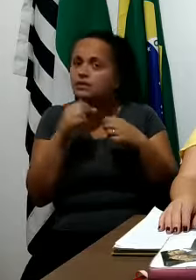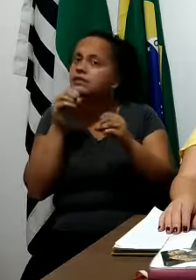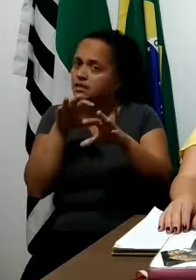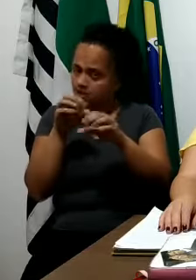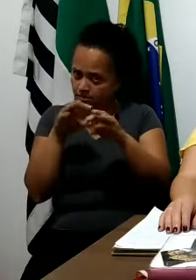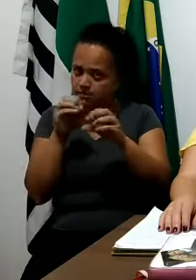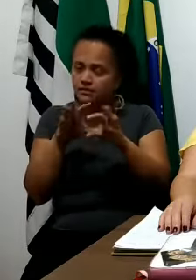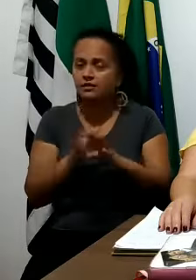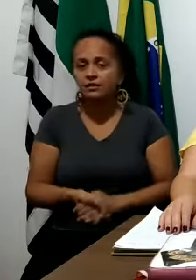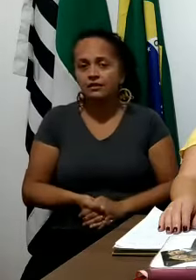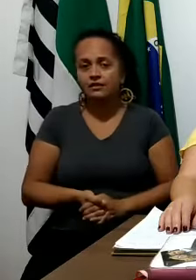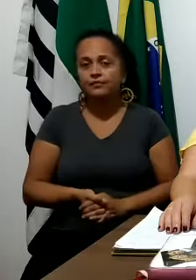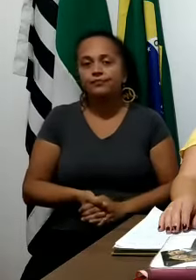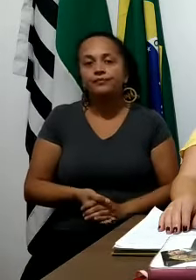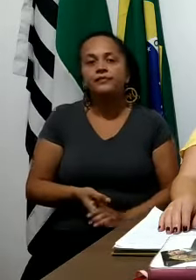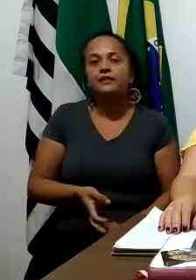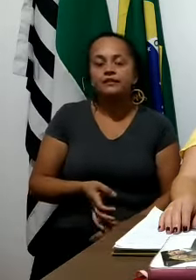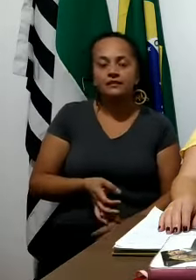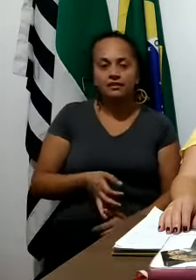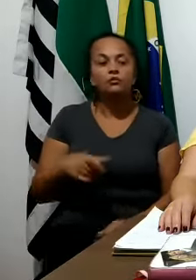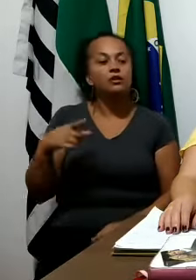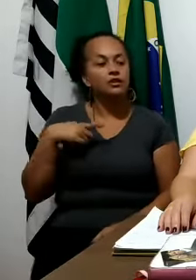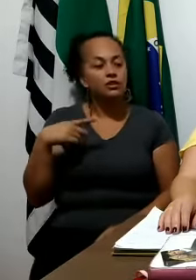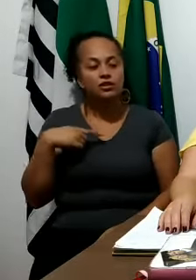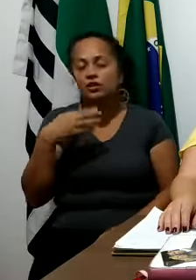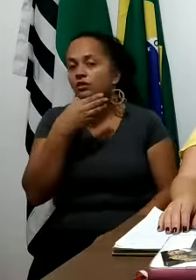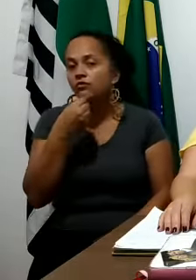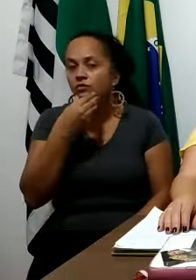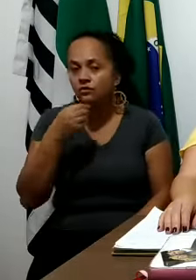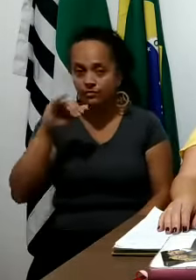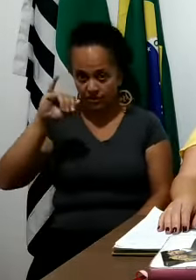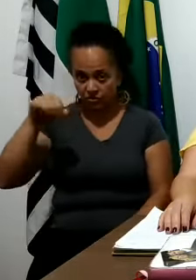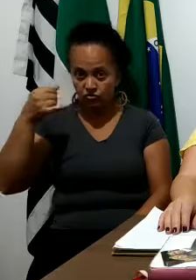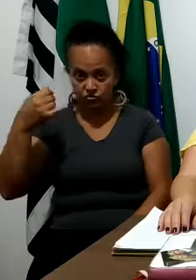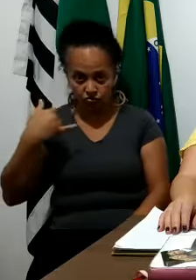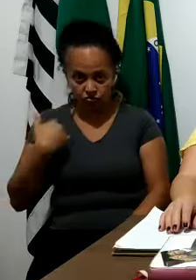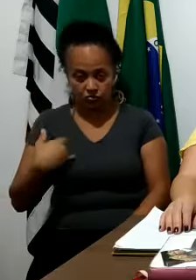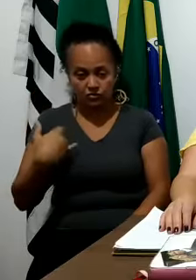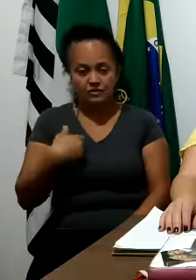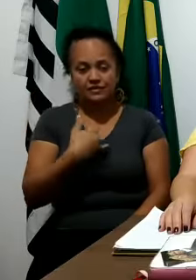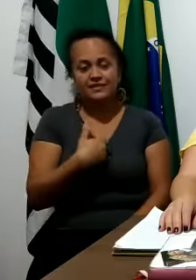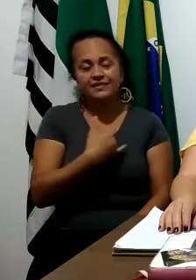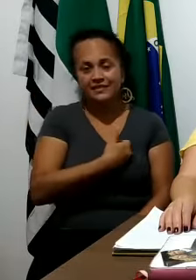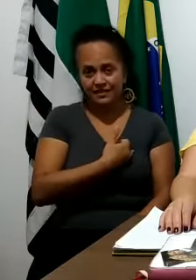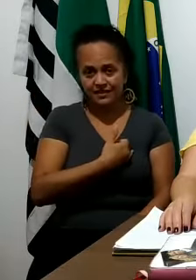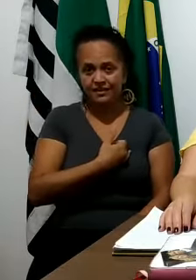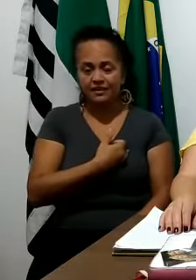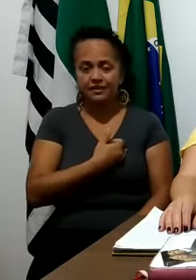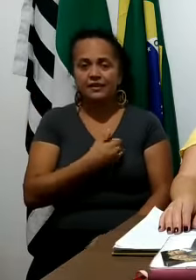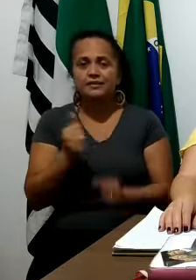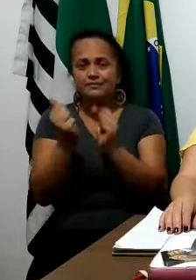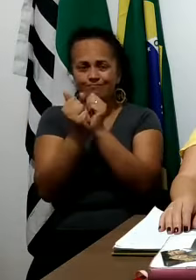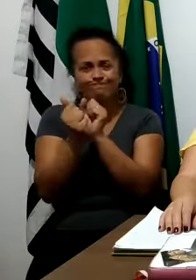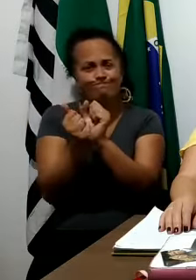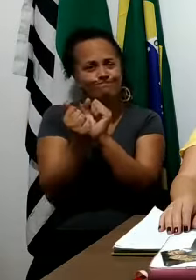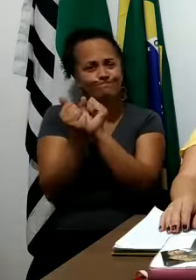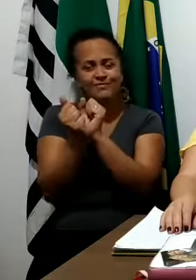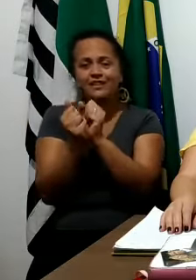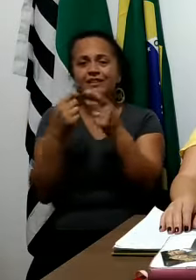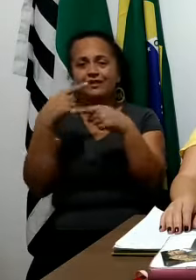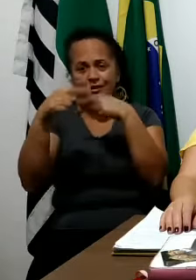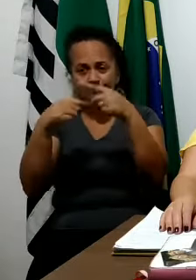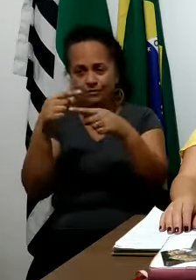quê? Tesouros do coração dele, né? Quando ele chegou ali naquela cadeia, a gente imagina o que ele passou,